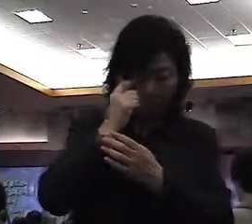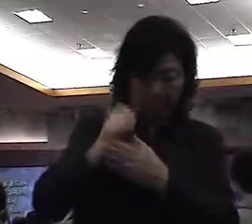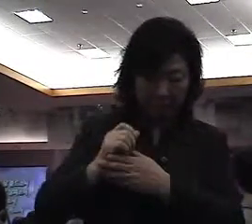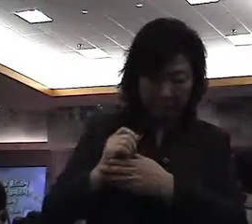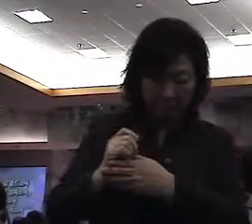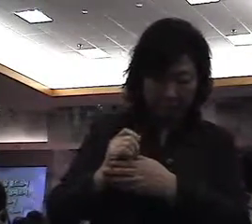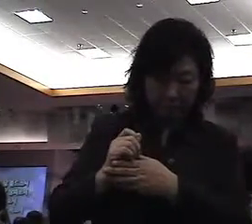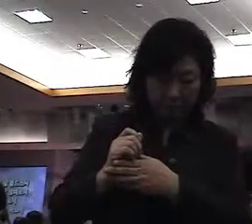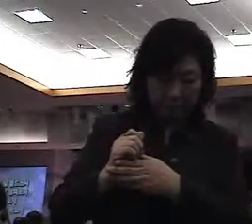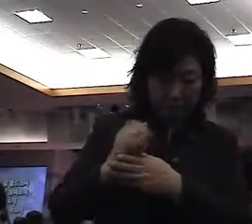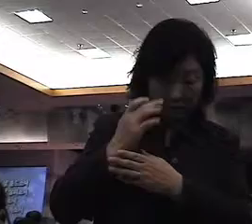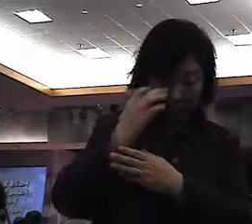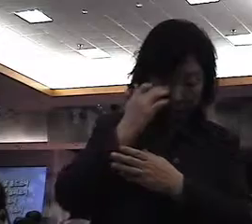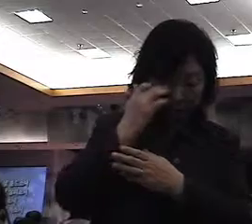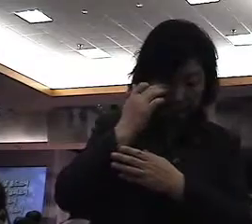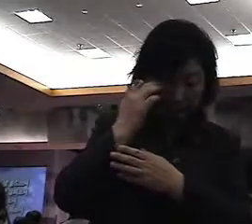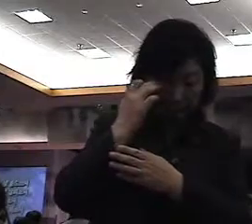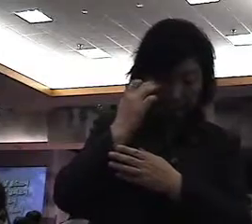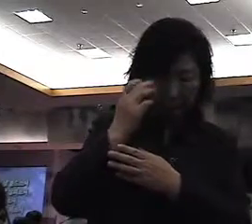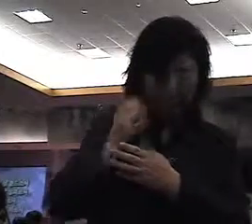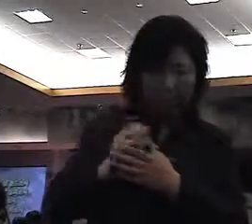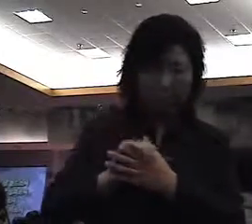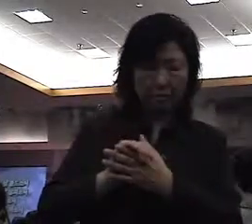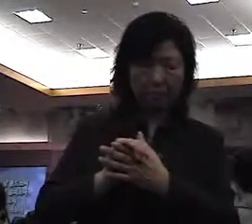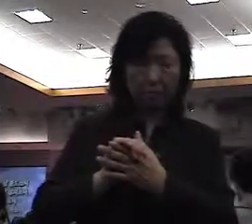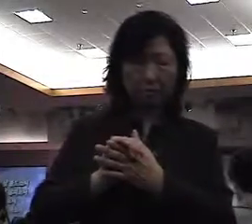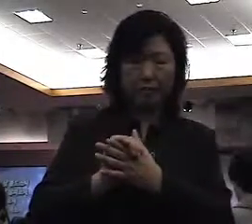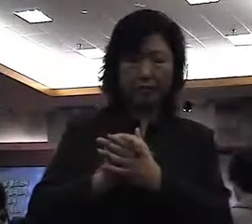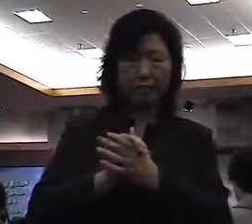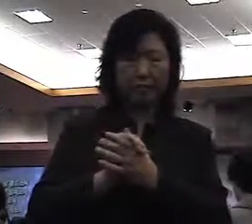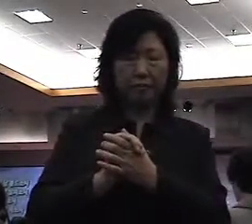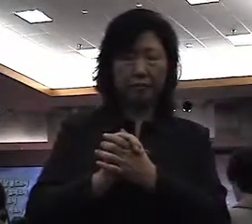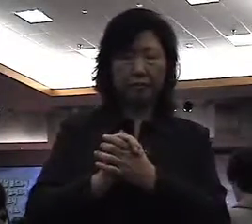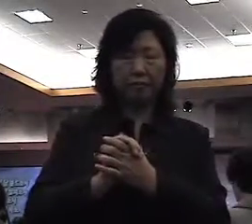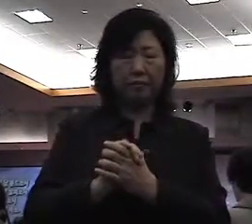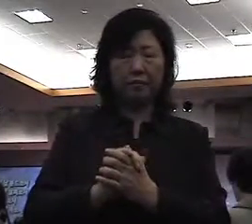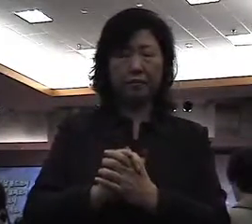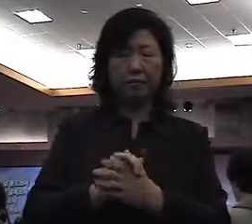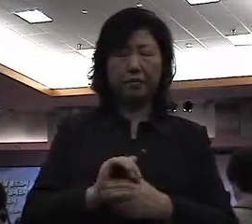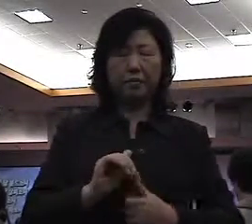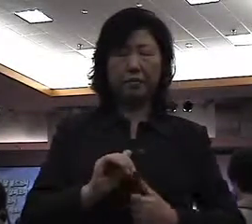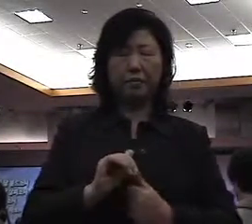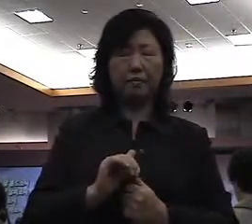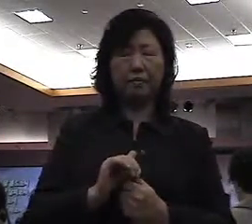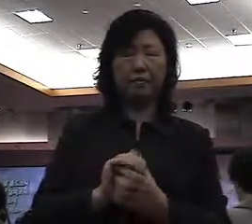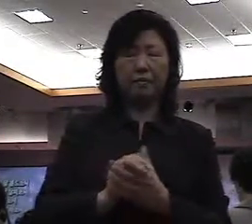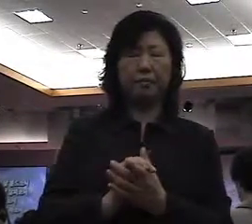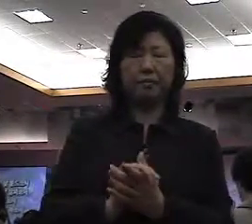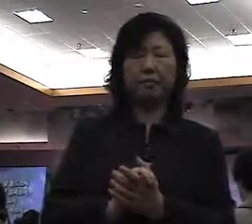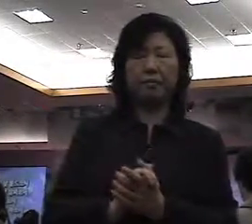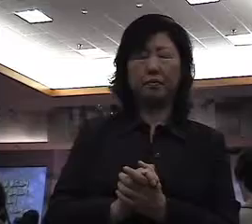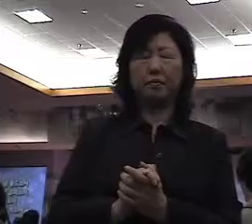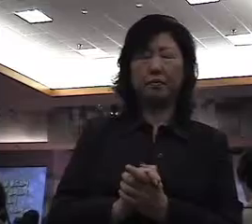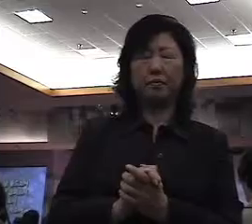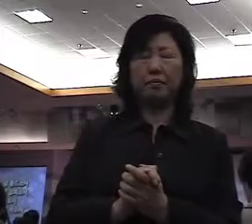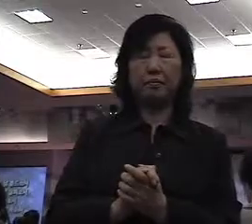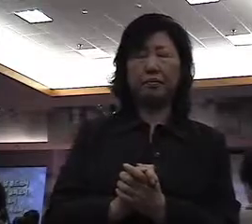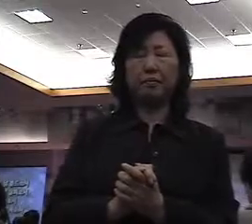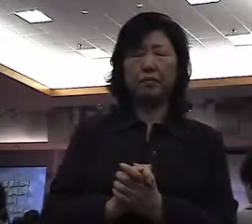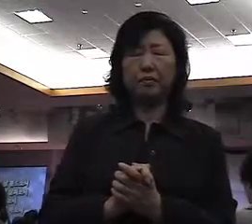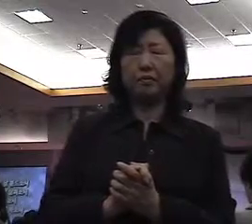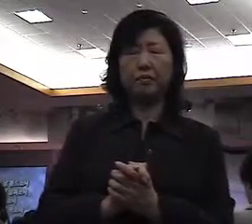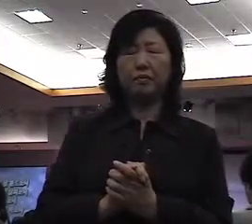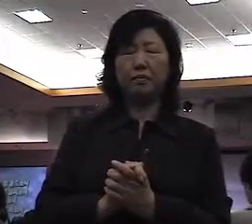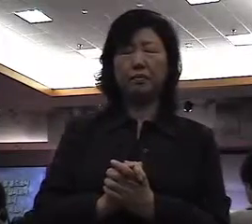우리의 상한 심령을 온전케 하시며 항상 구원의 기쁨을 채워주시는 살아계신 성령님, 날 붙드소서.